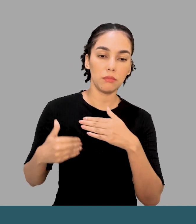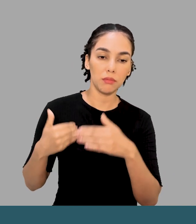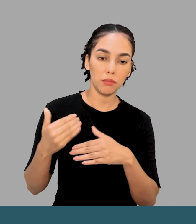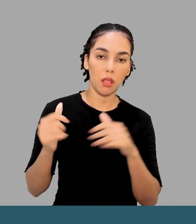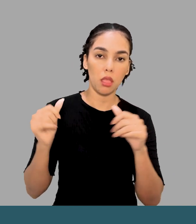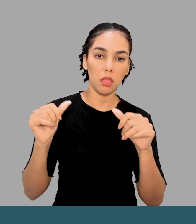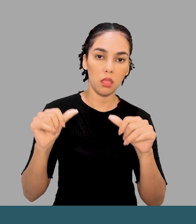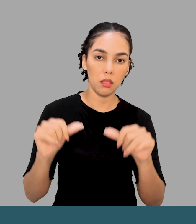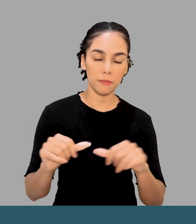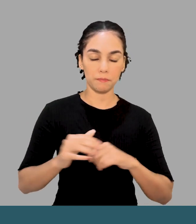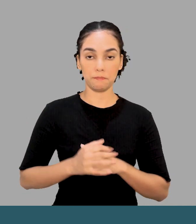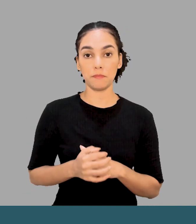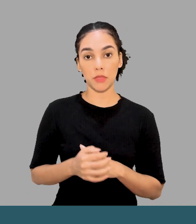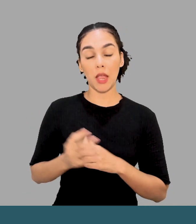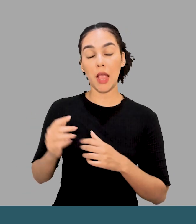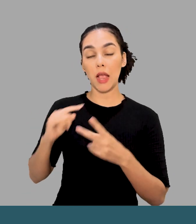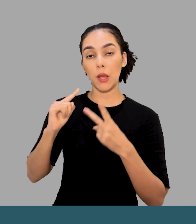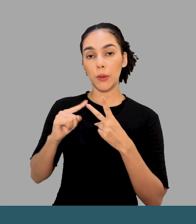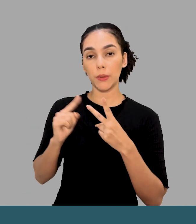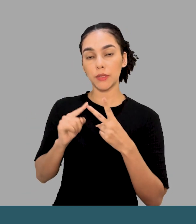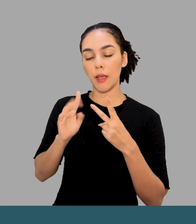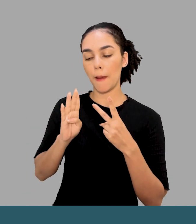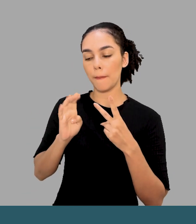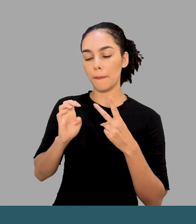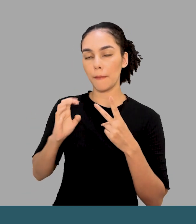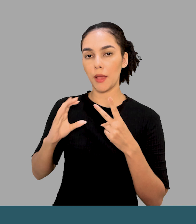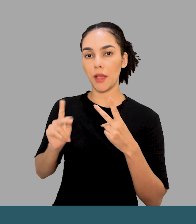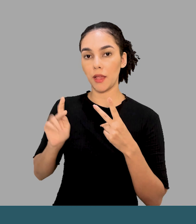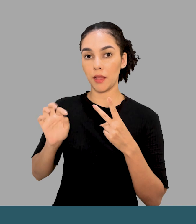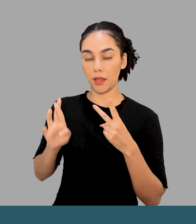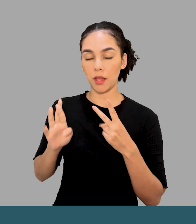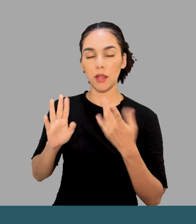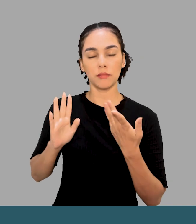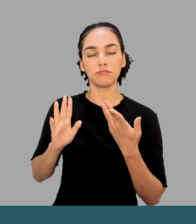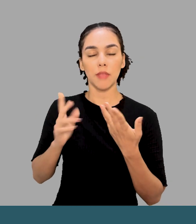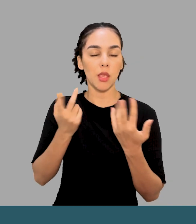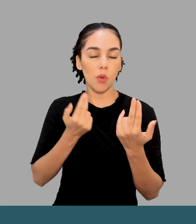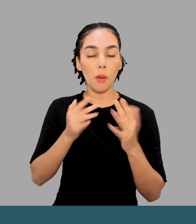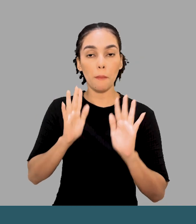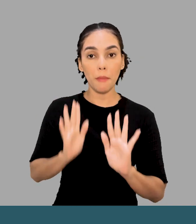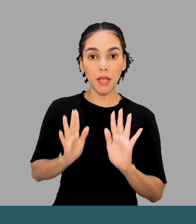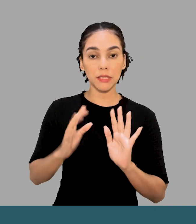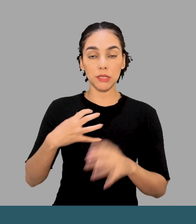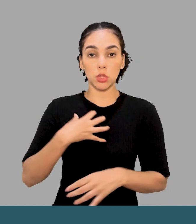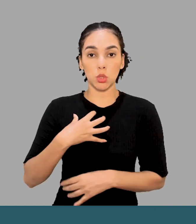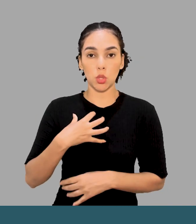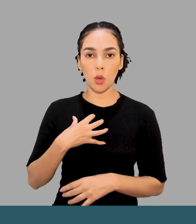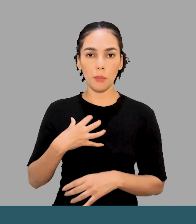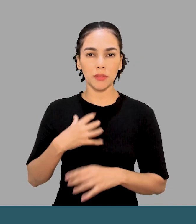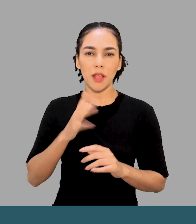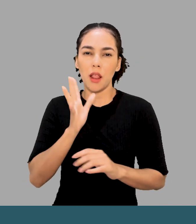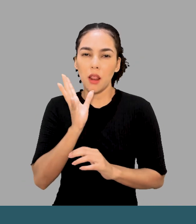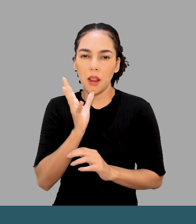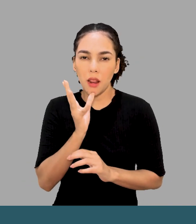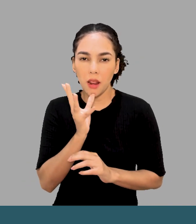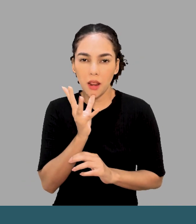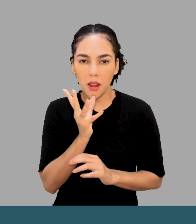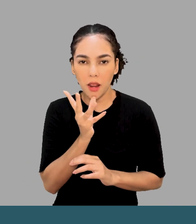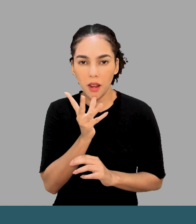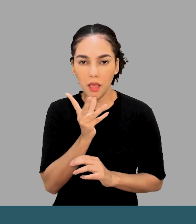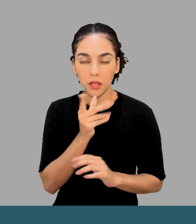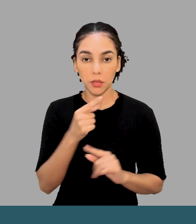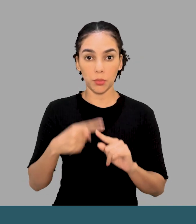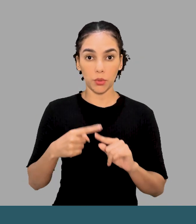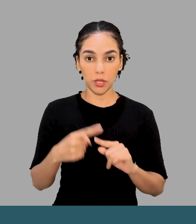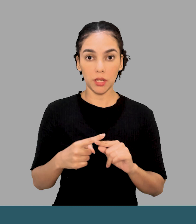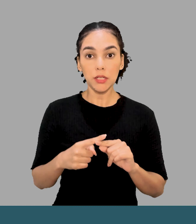Becker funciona da mesma maneira, porém seus sintomas evoluem de forma mais lenta e menos aguda, porque a pessoa com Becker consegue produzir a distrofina